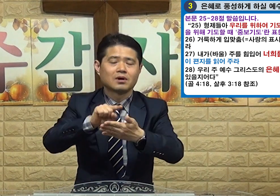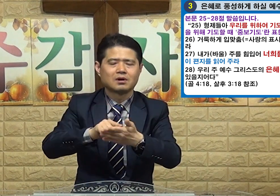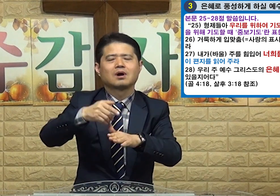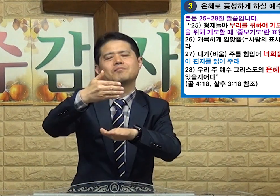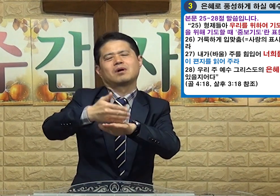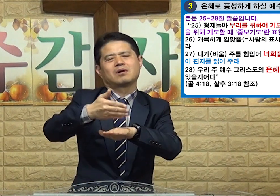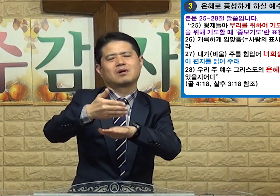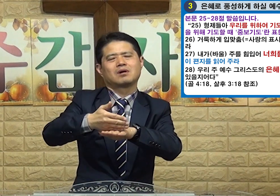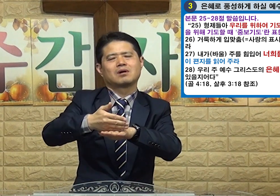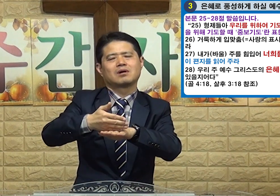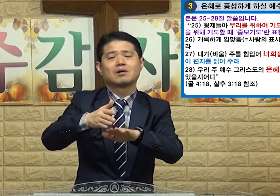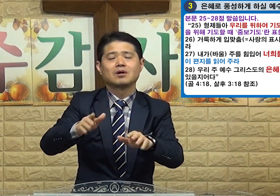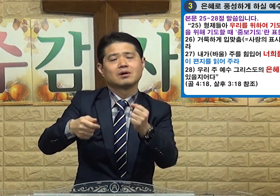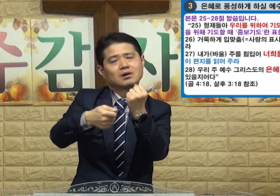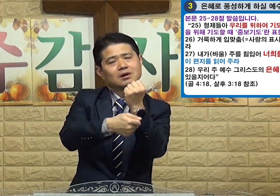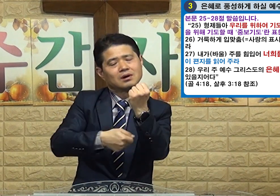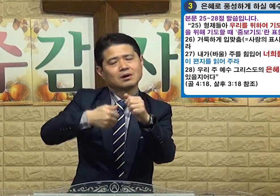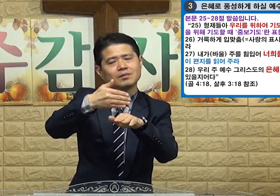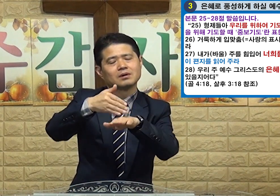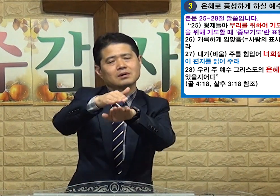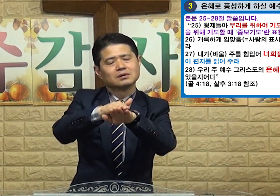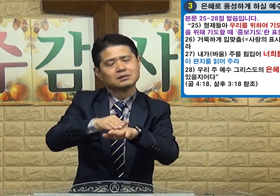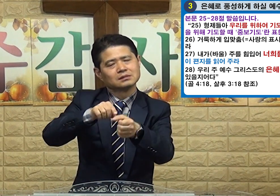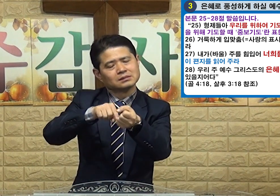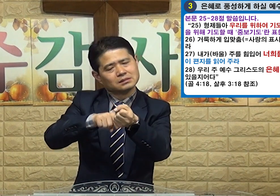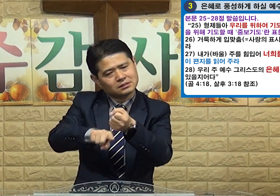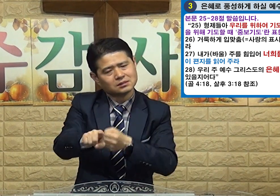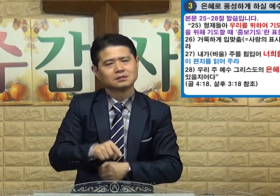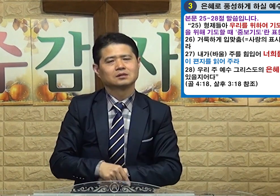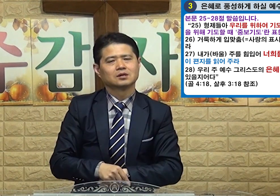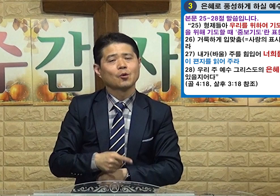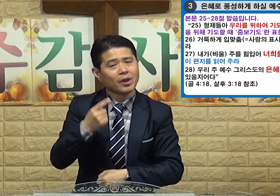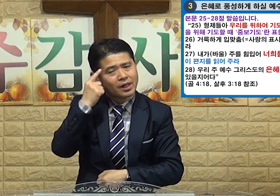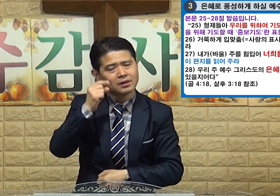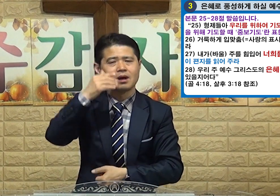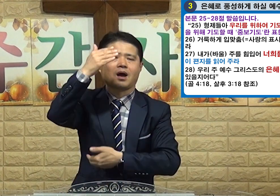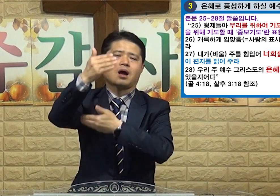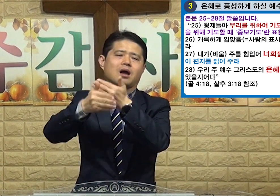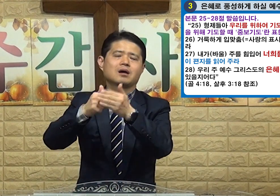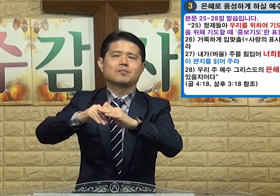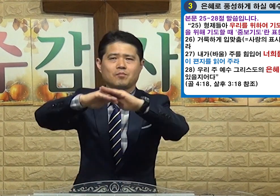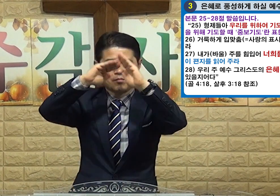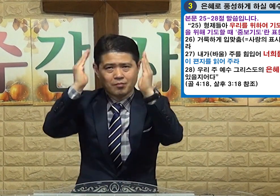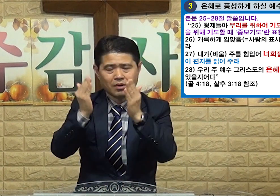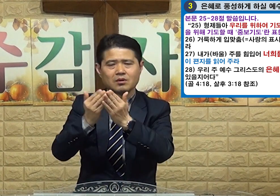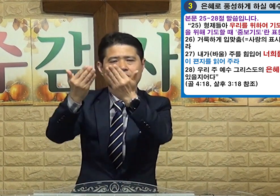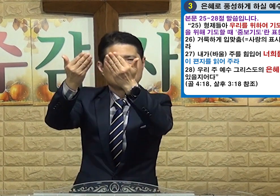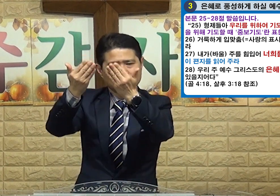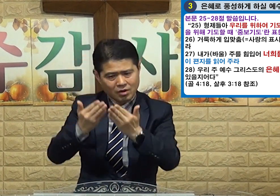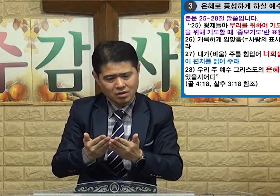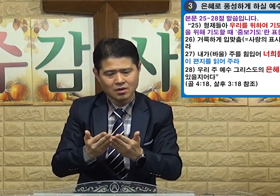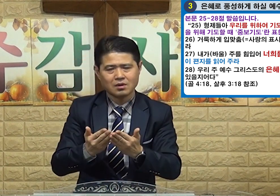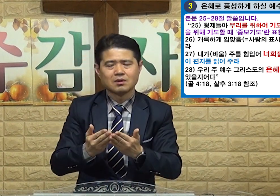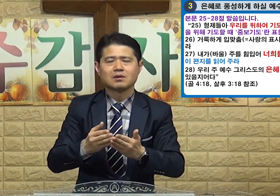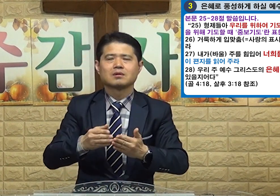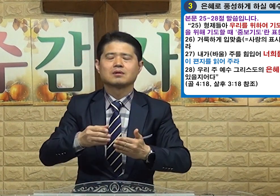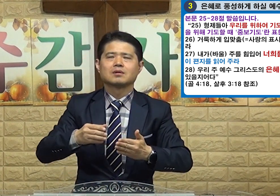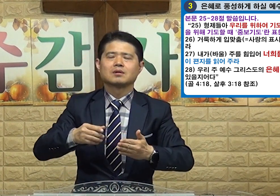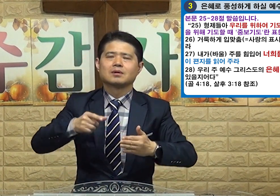우리가 항상 감사하는 마음을 가져라. 추수감사절 예배에 우리가 더욱더 아버지께서 모든 것을